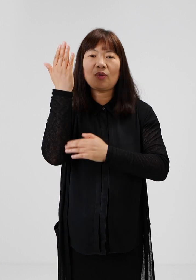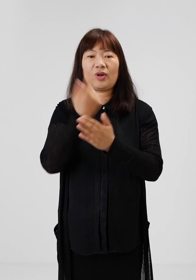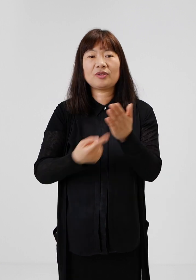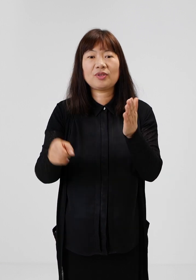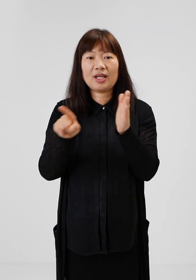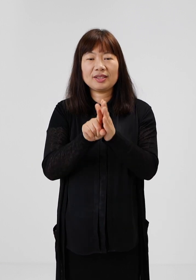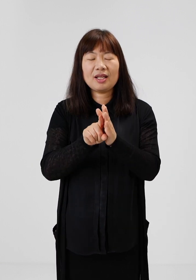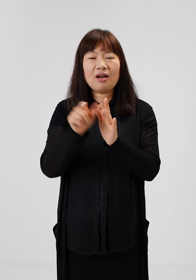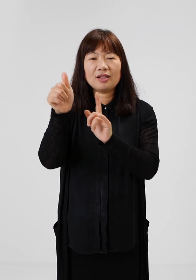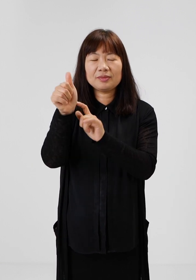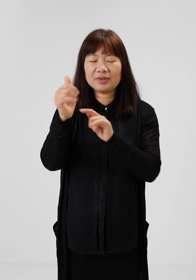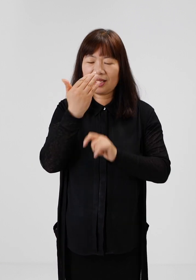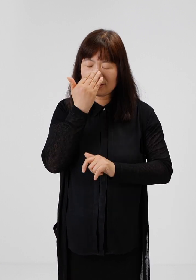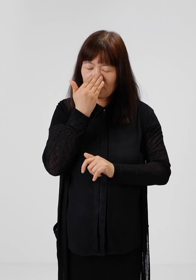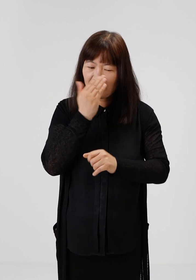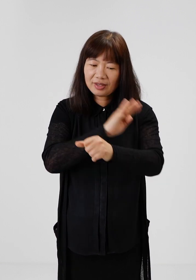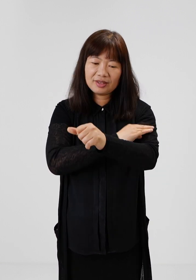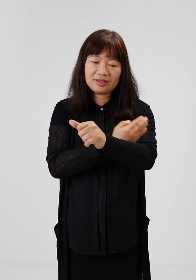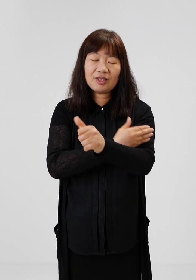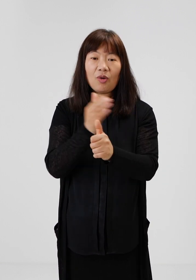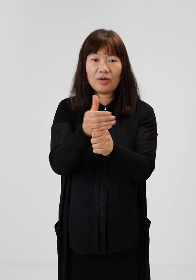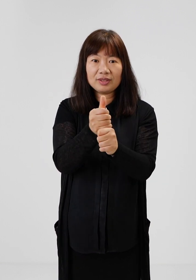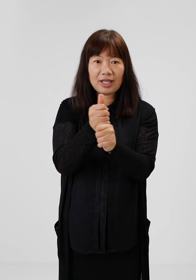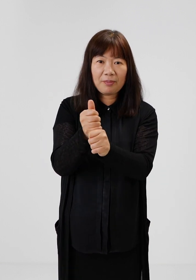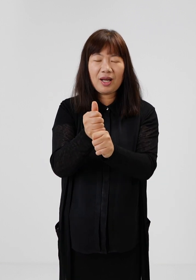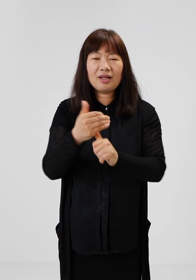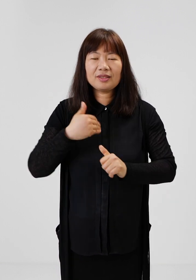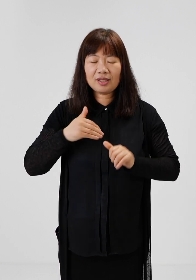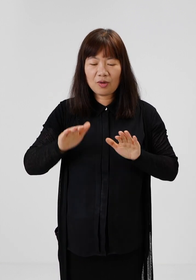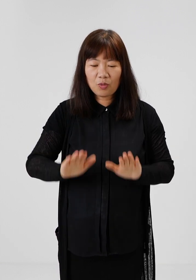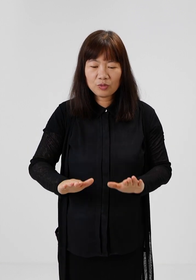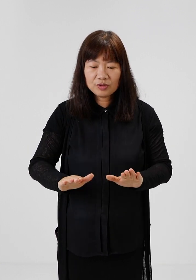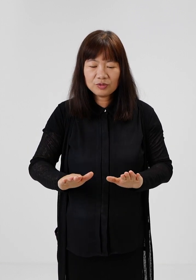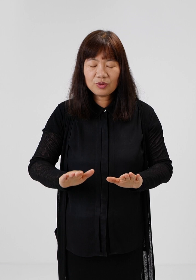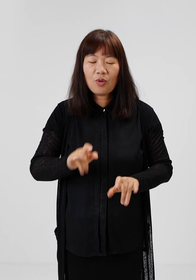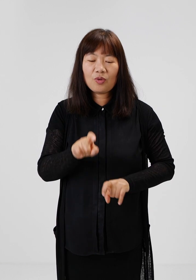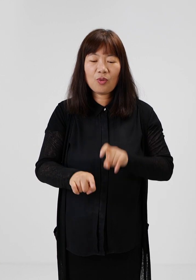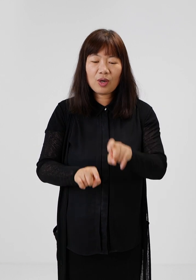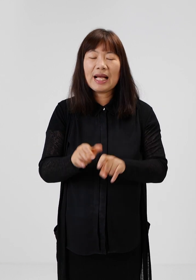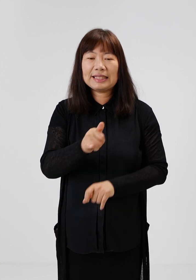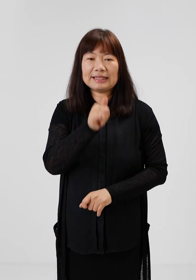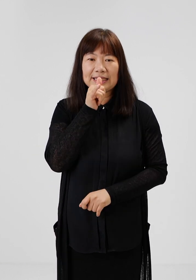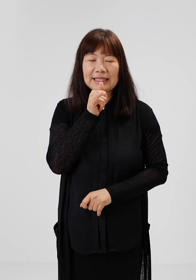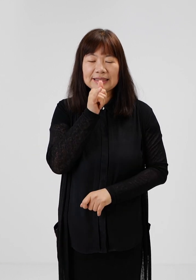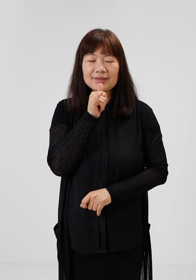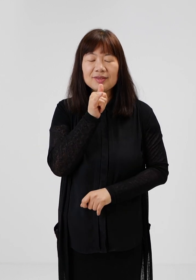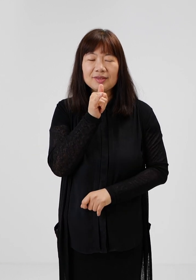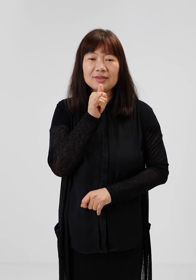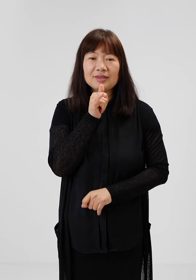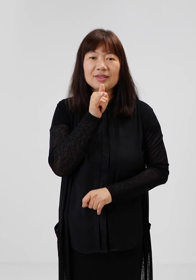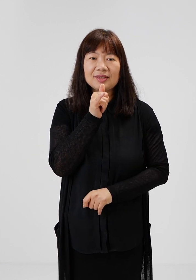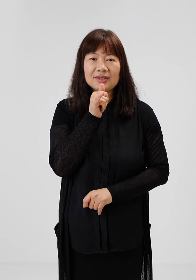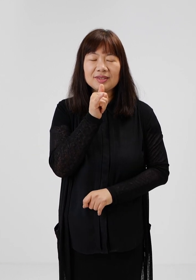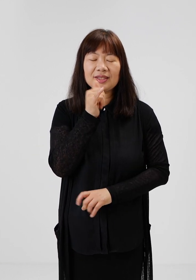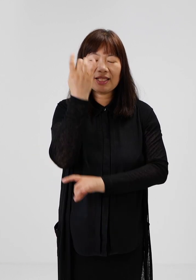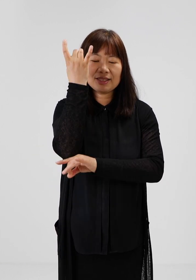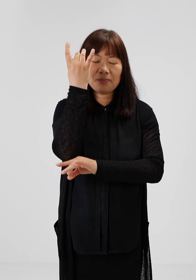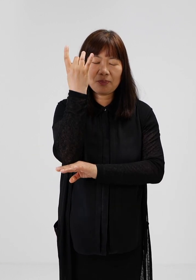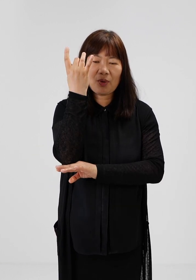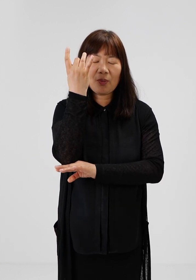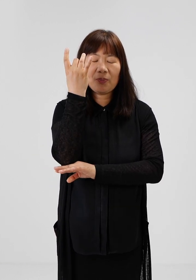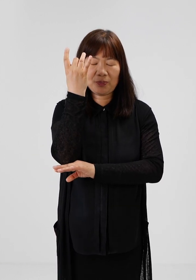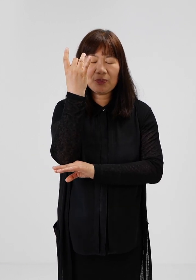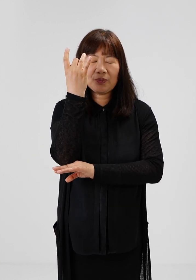위해서 그분의 선하신 능력에 붙들려서 내가 오늘도 걸어가고 있다. 이